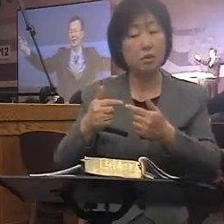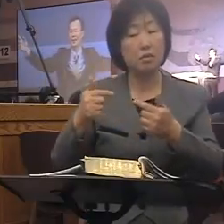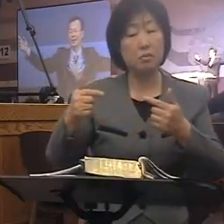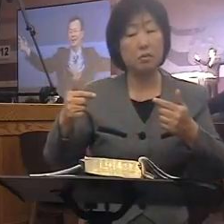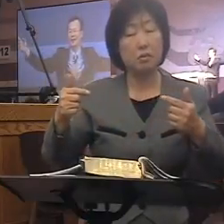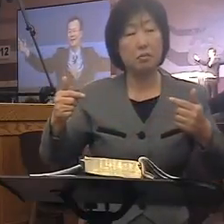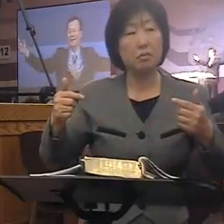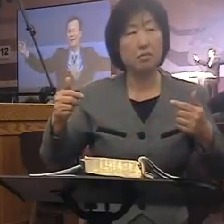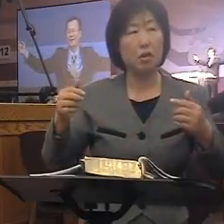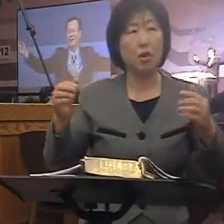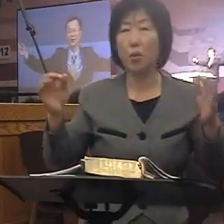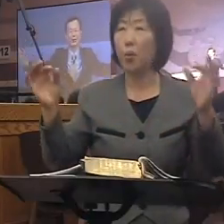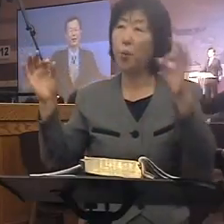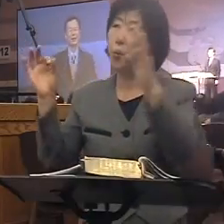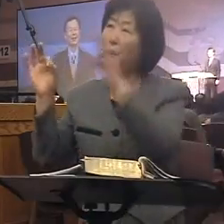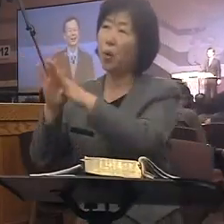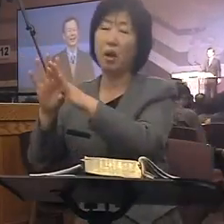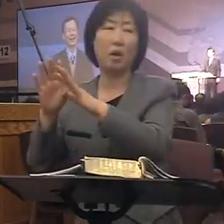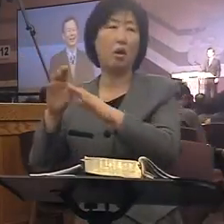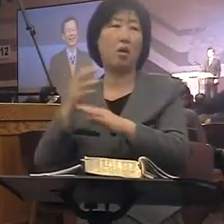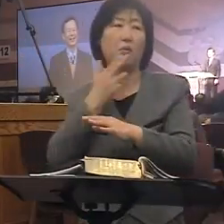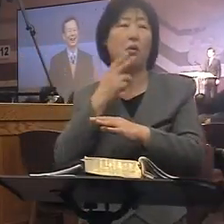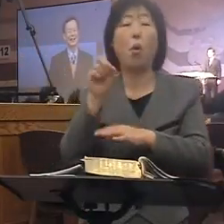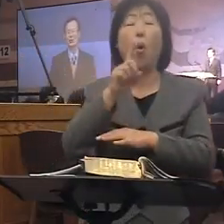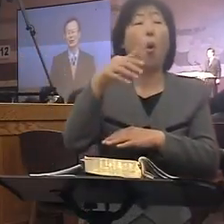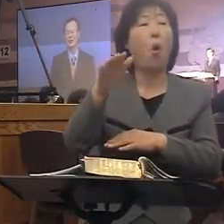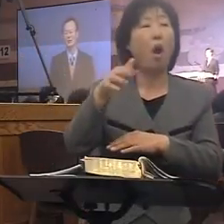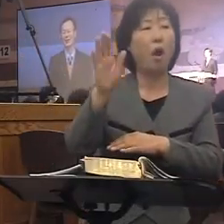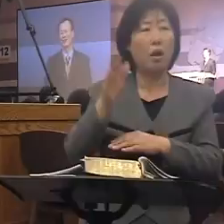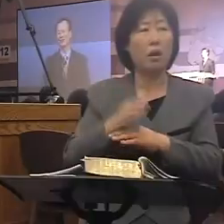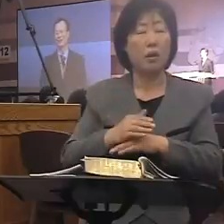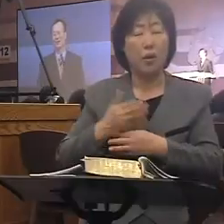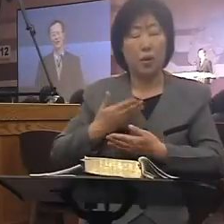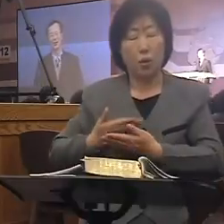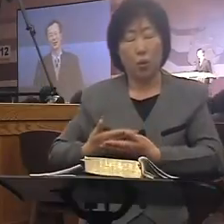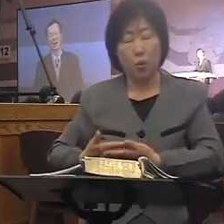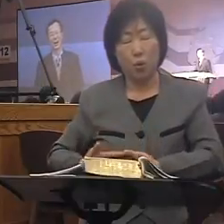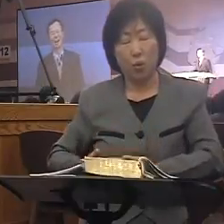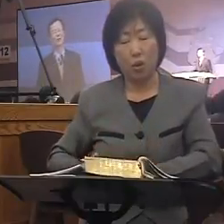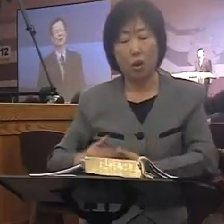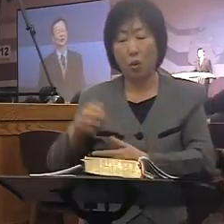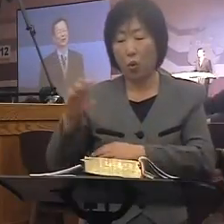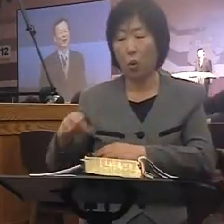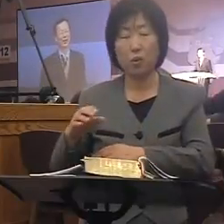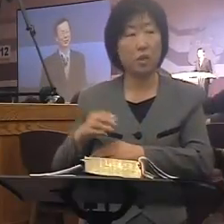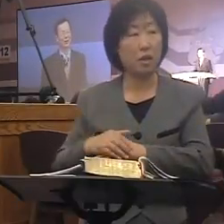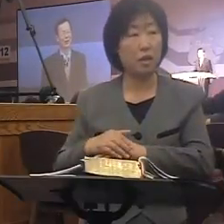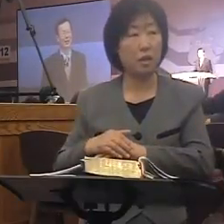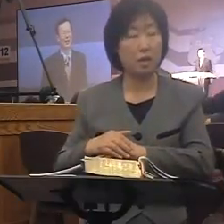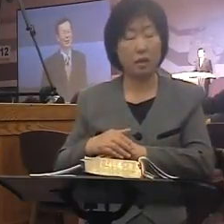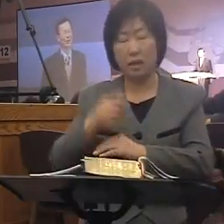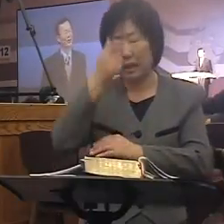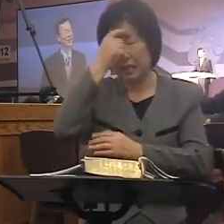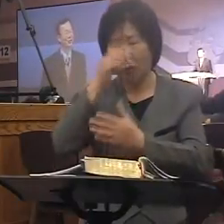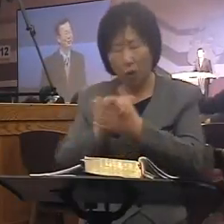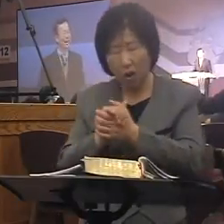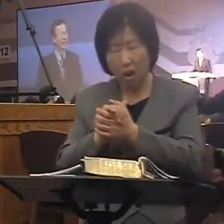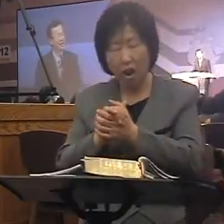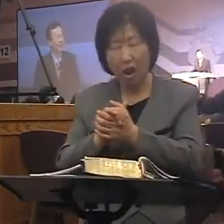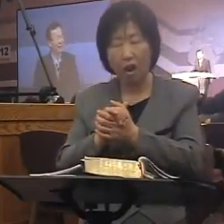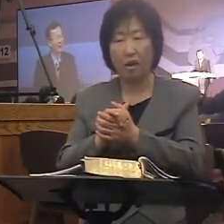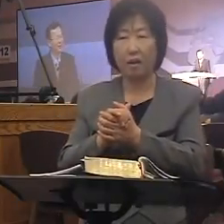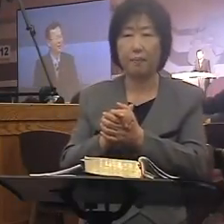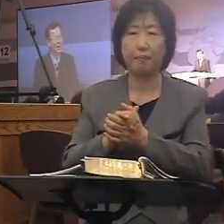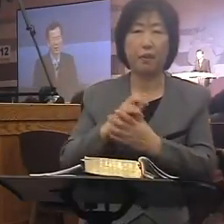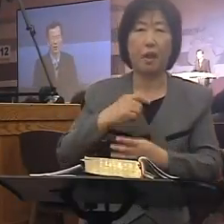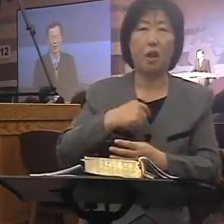사라져버리십니다. 어디로 갔나? 한적한 곳에 가셔서 기도하시고 아버지와 독대를 하시고, 저도 그래서 이제 좀